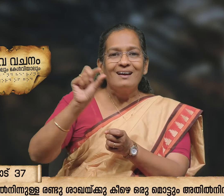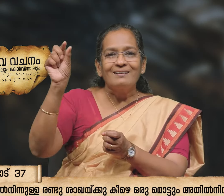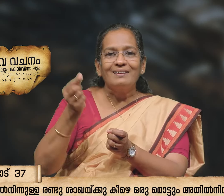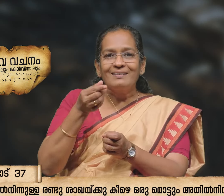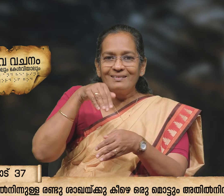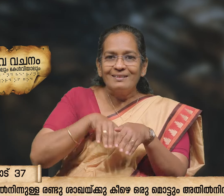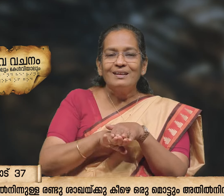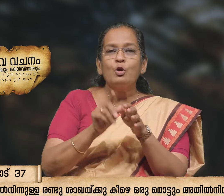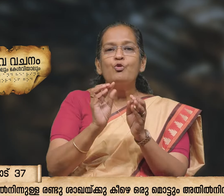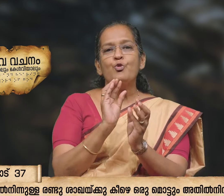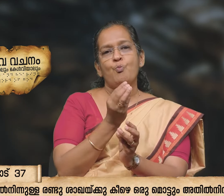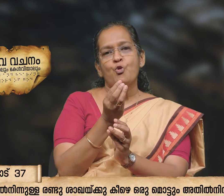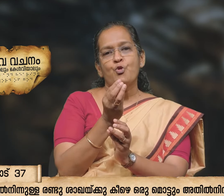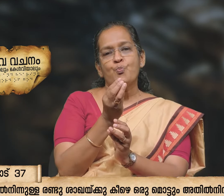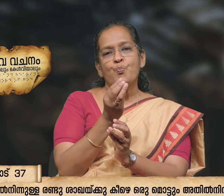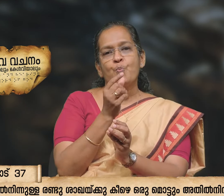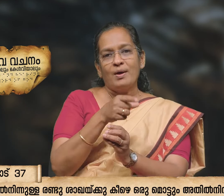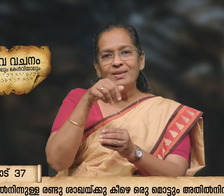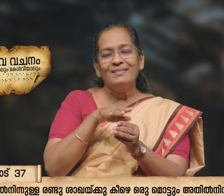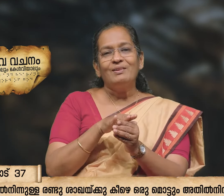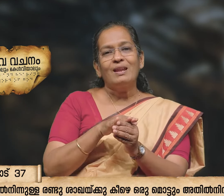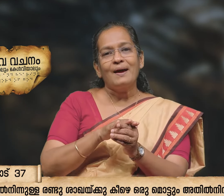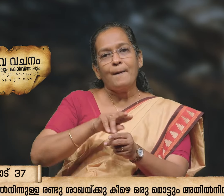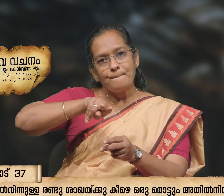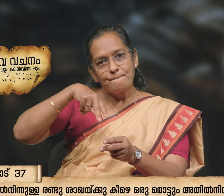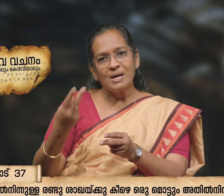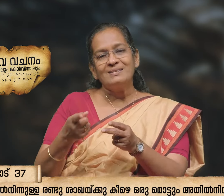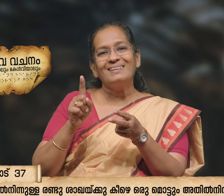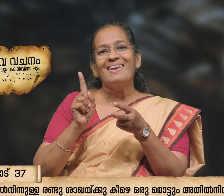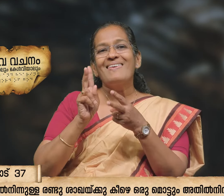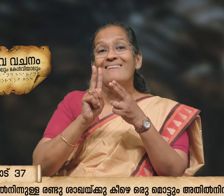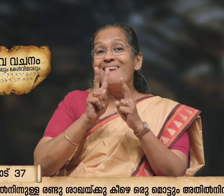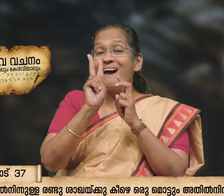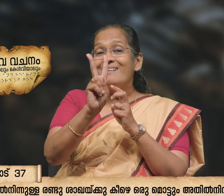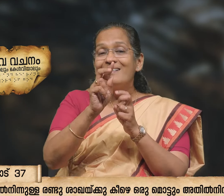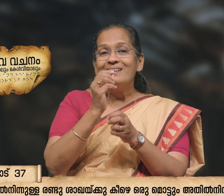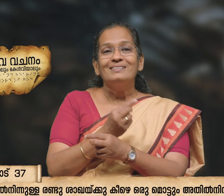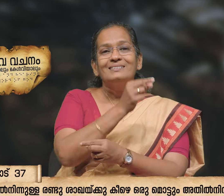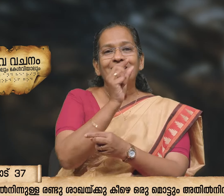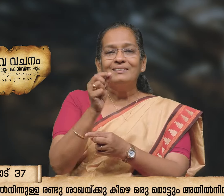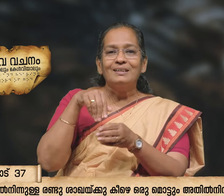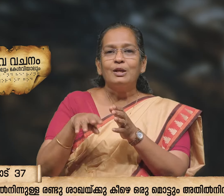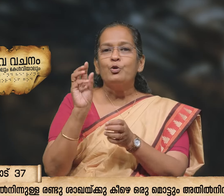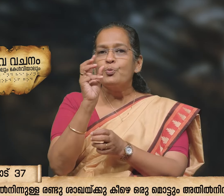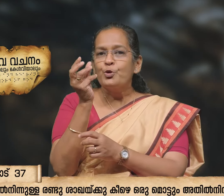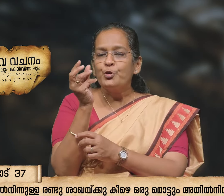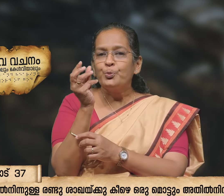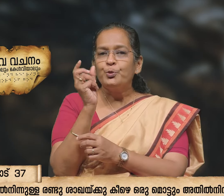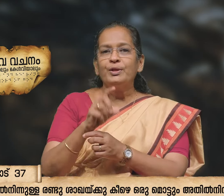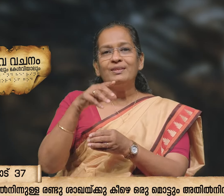കീഴെ 1 മുട്ടും, അതിൽ നിന്നുള്ള മറ്റേ 2 ശാഖയ്ക്ക് കീഴെ 1 മുട്ടും, അതിൽ നിന്നുള്ള